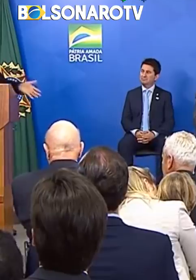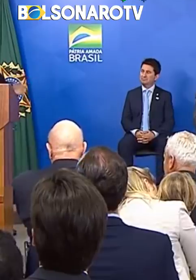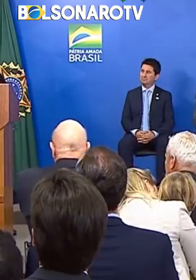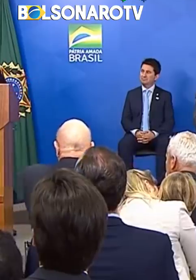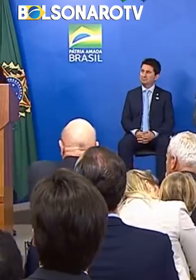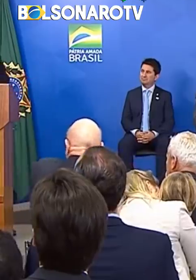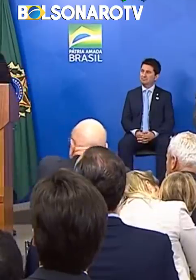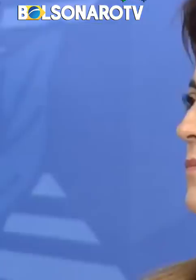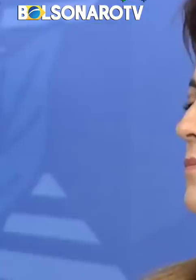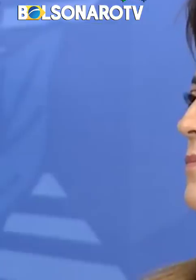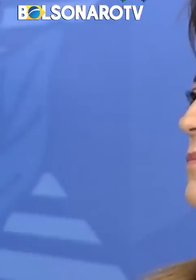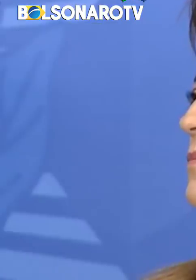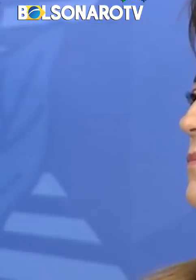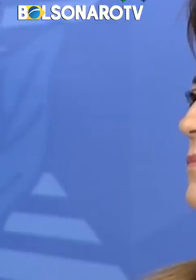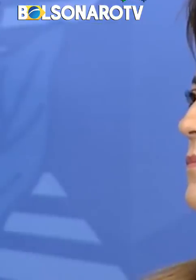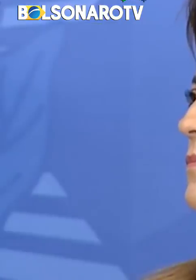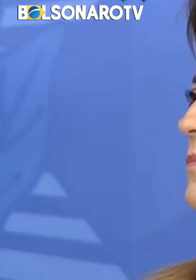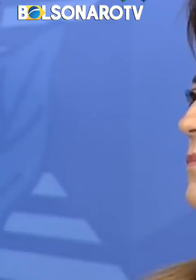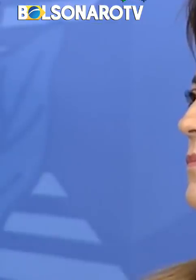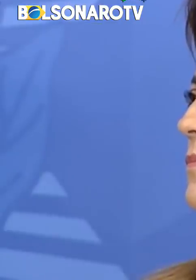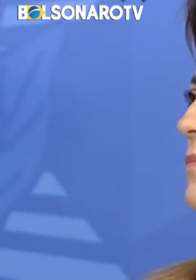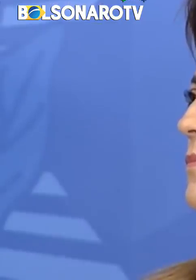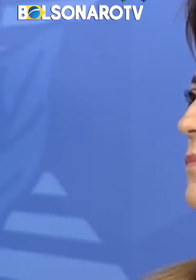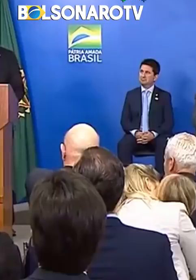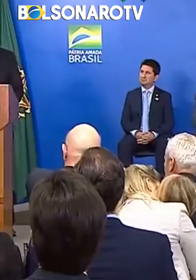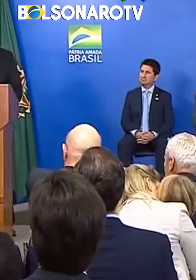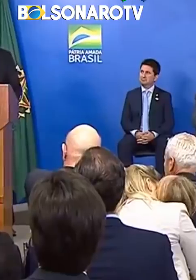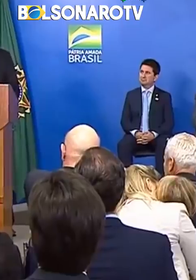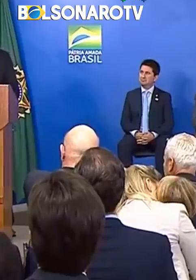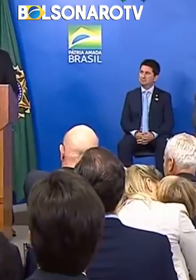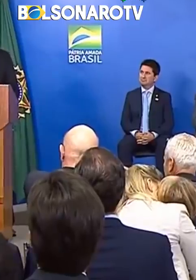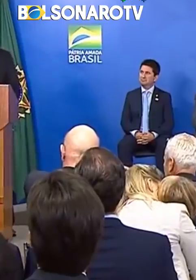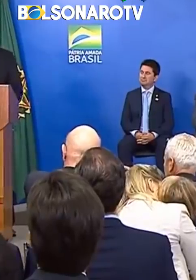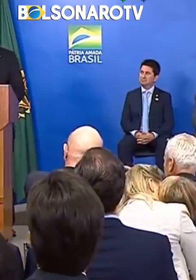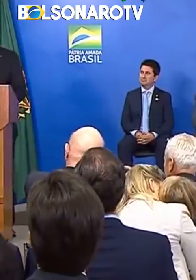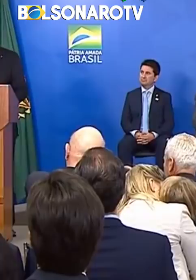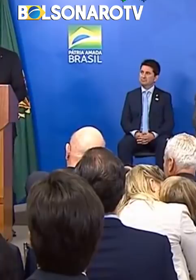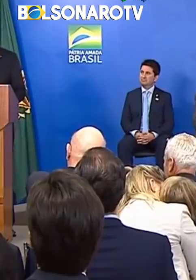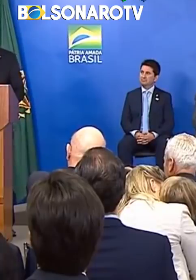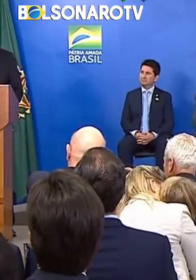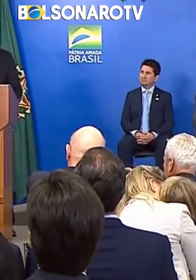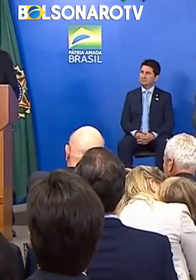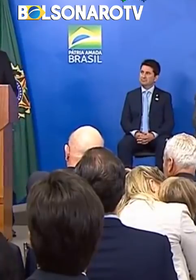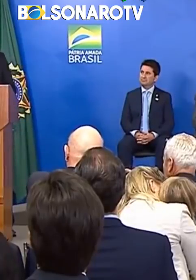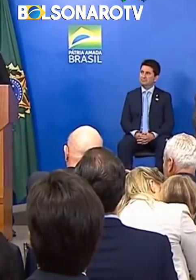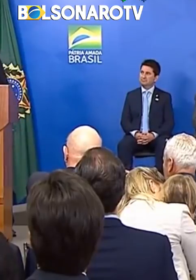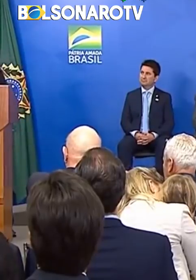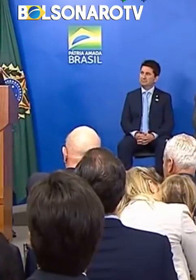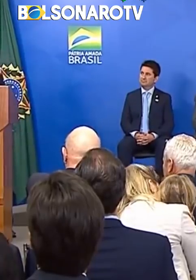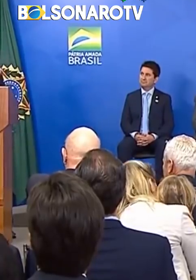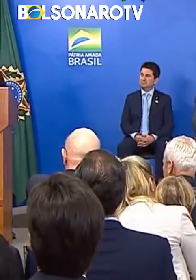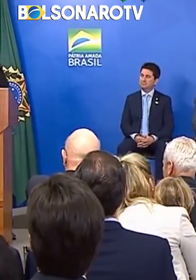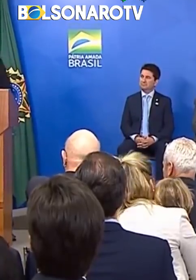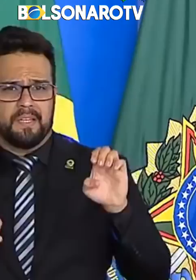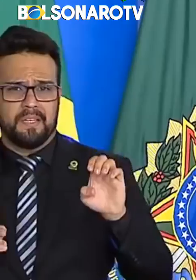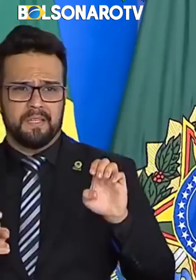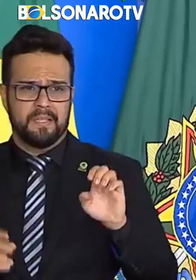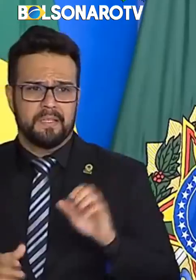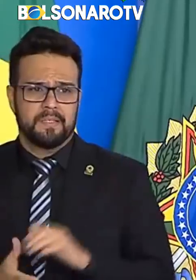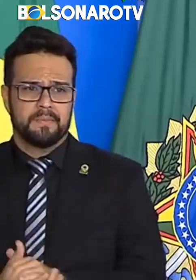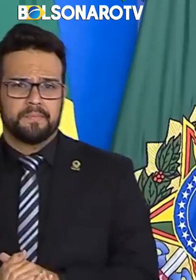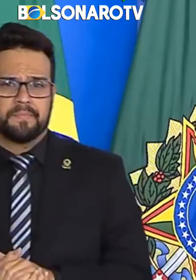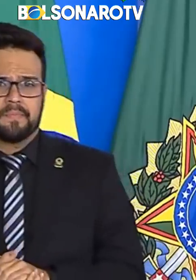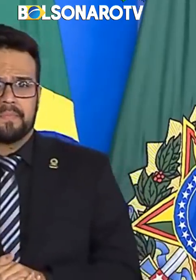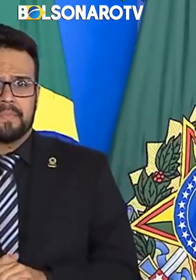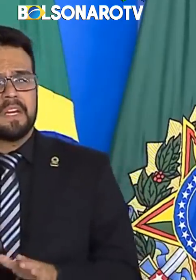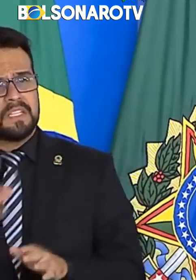mais difícil do que está hoje. E eu vejo a esquerda potencializando a questão de direitos. Tudo